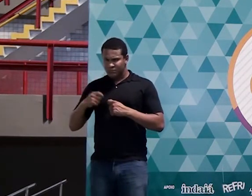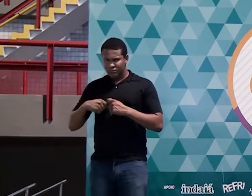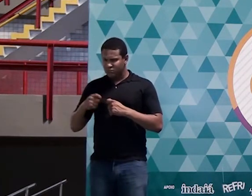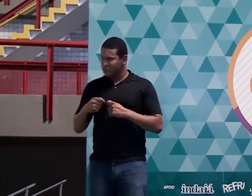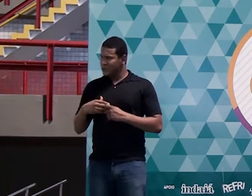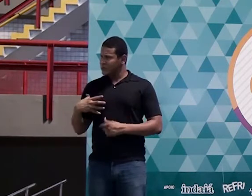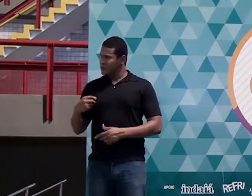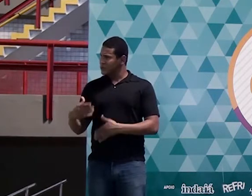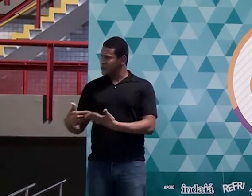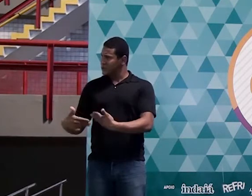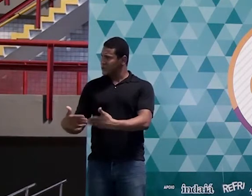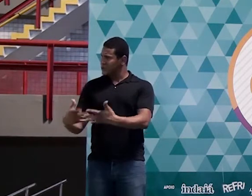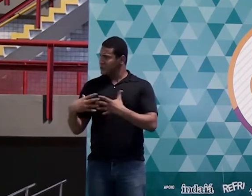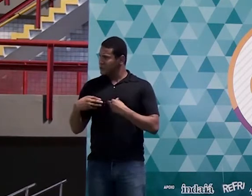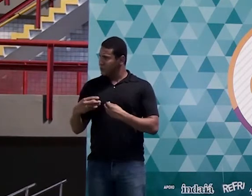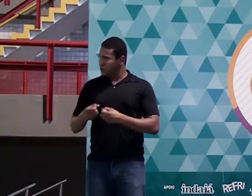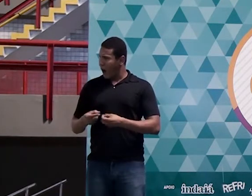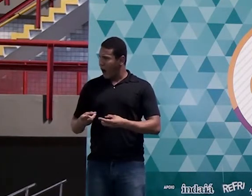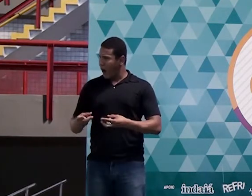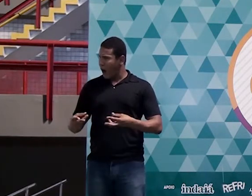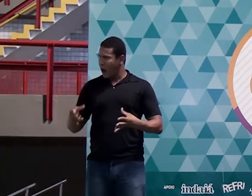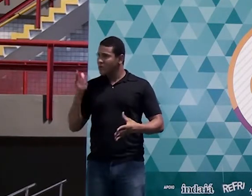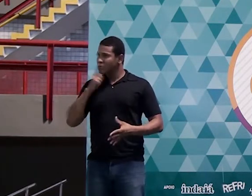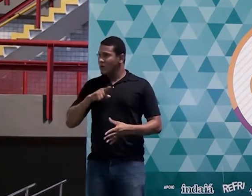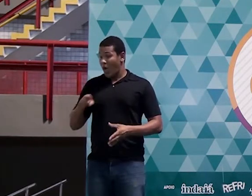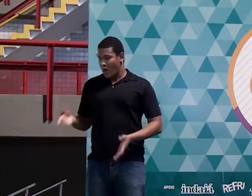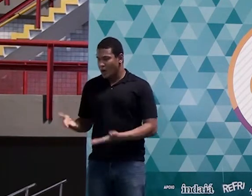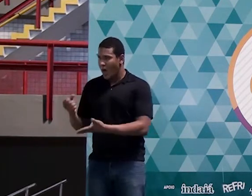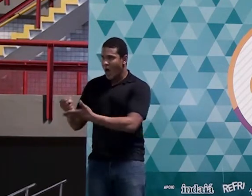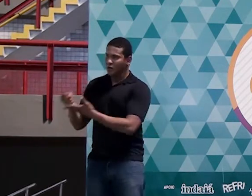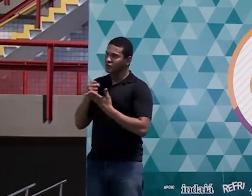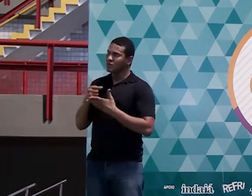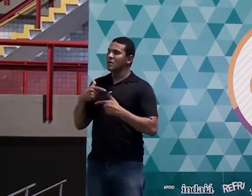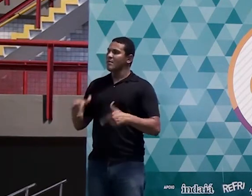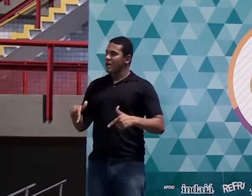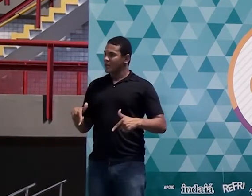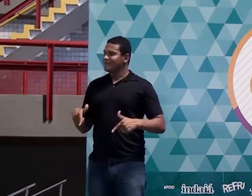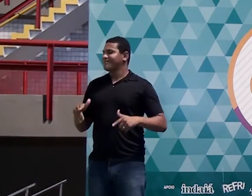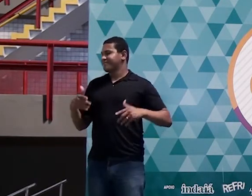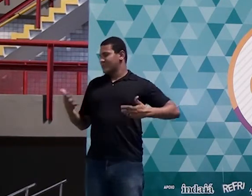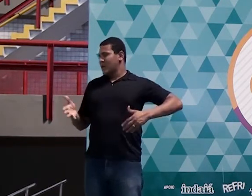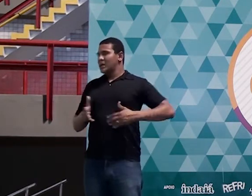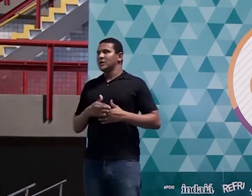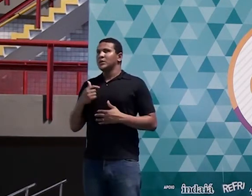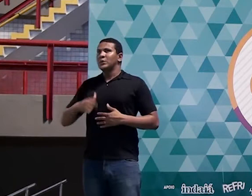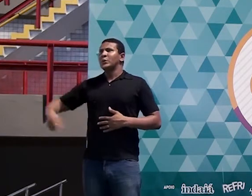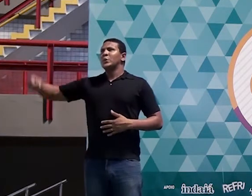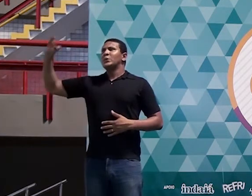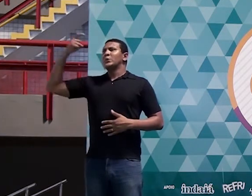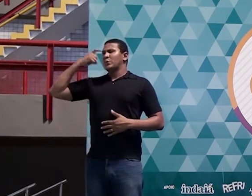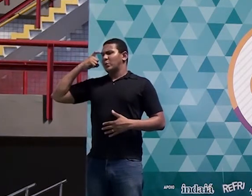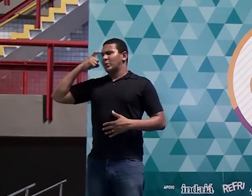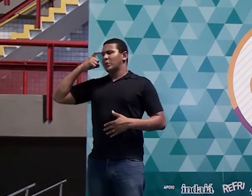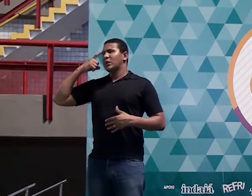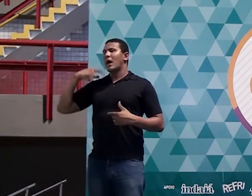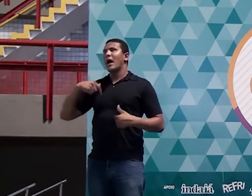trabalhar. No início, sabe quando deu aquele fio de esperança? Pois foi só isso